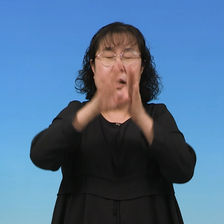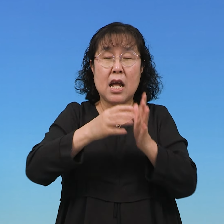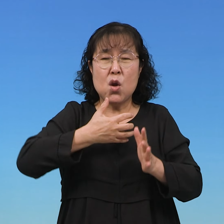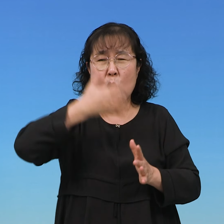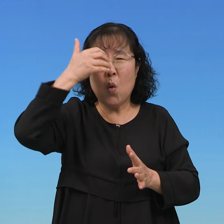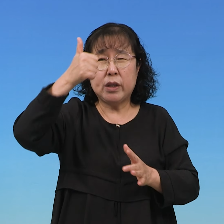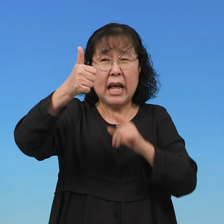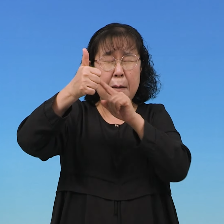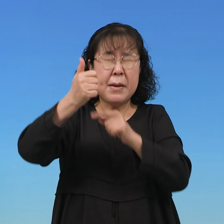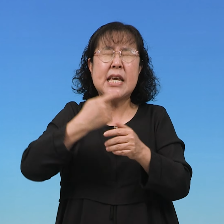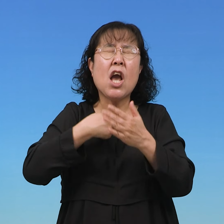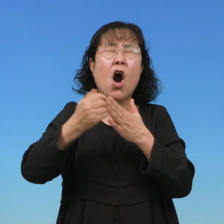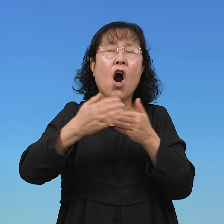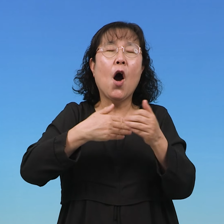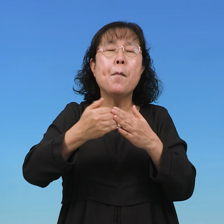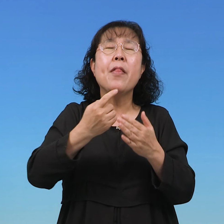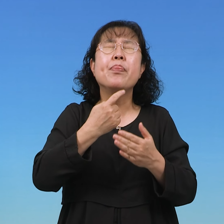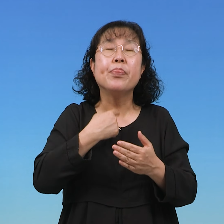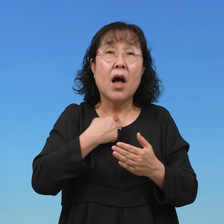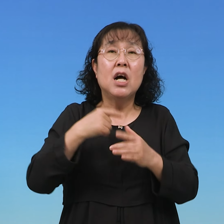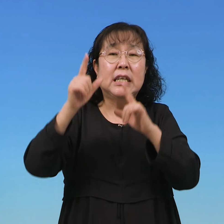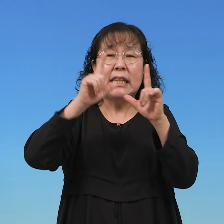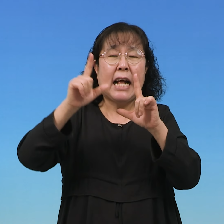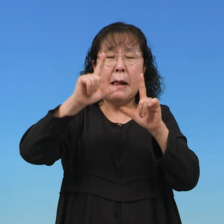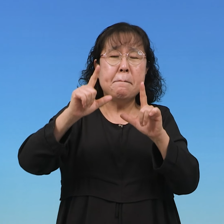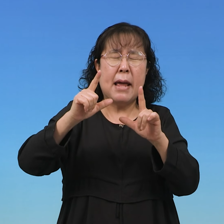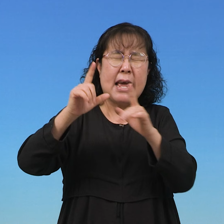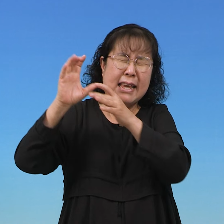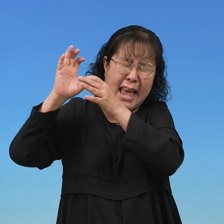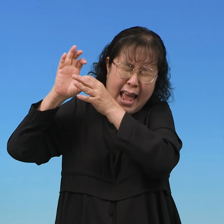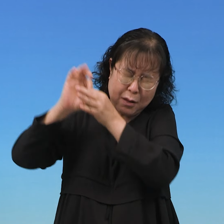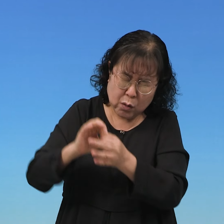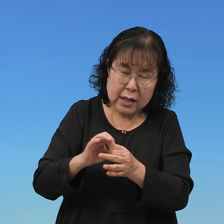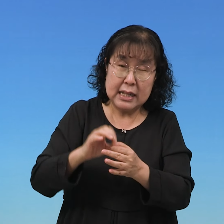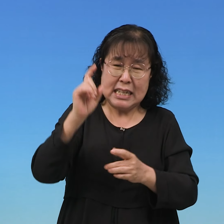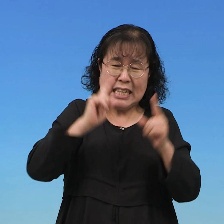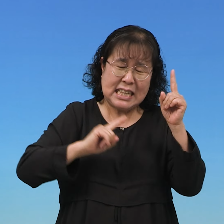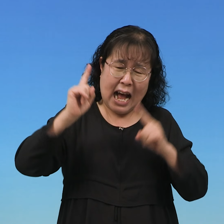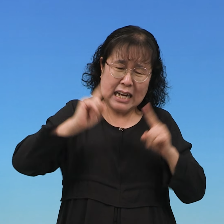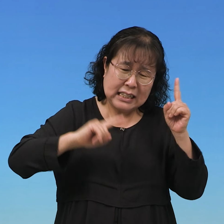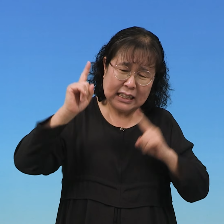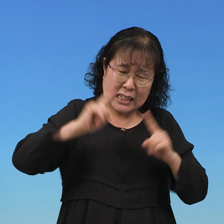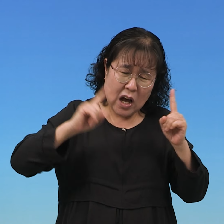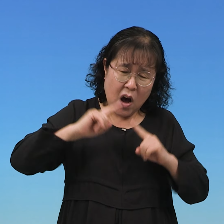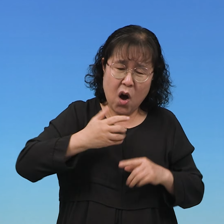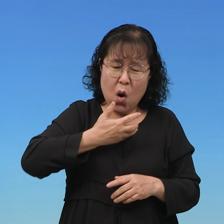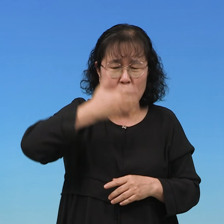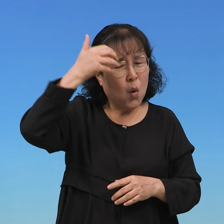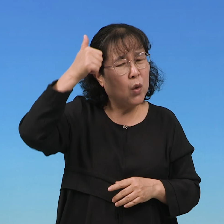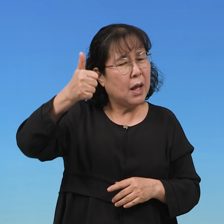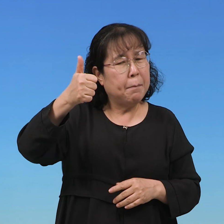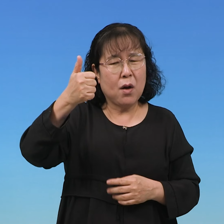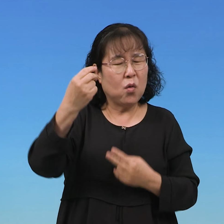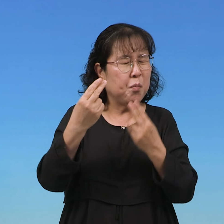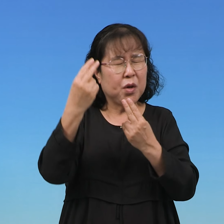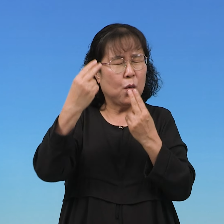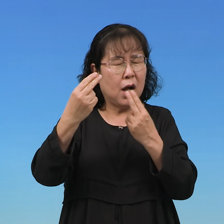어릴 때 요셉이 겪었던 그 인생의 끊임없는 상처 구덩이, 이거는 요셉만큼은